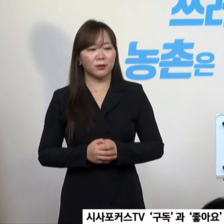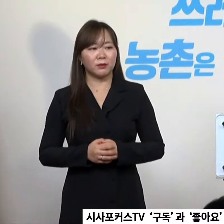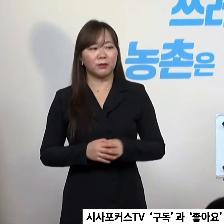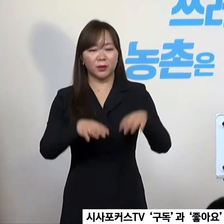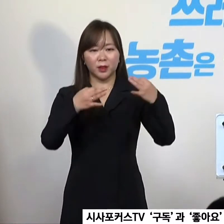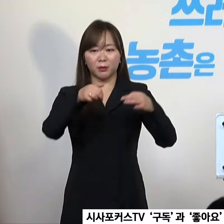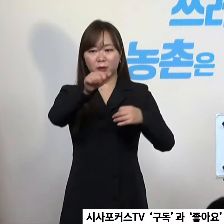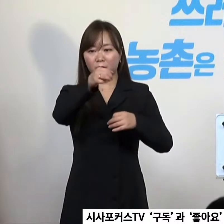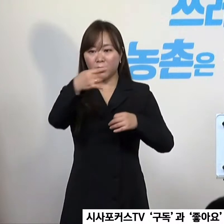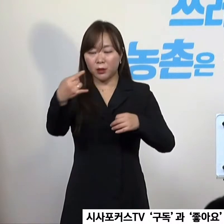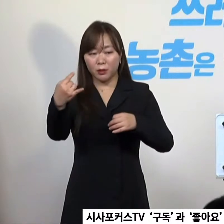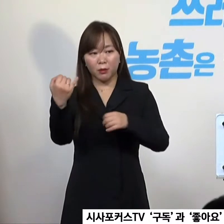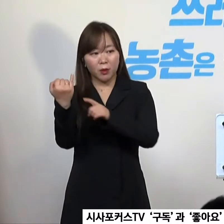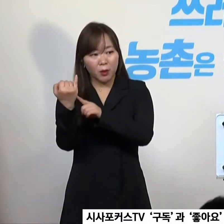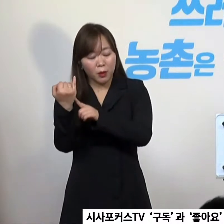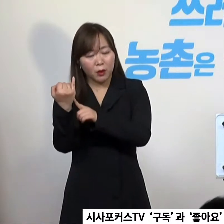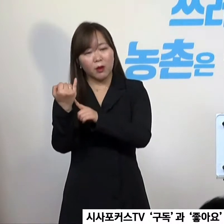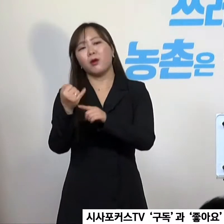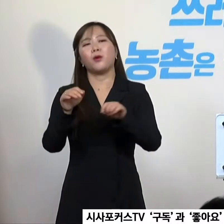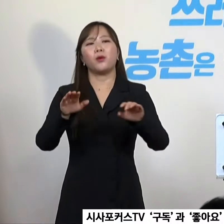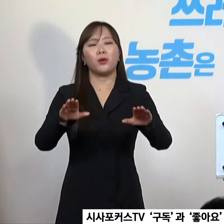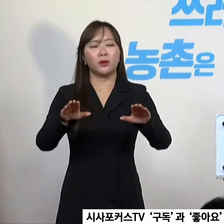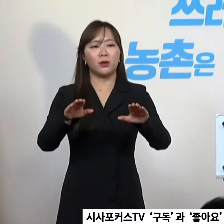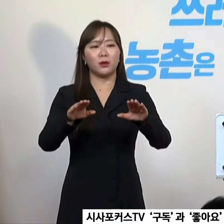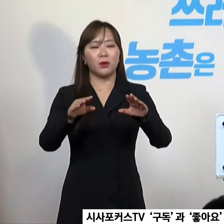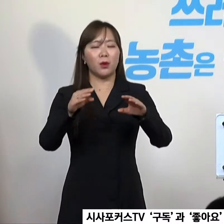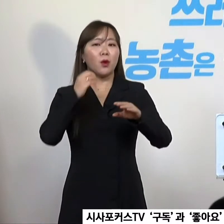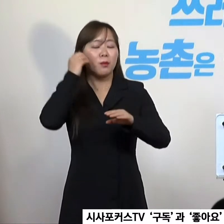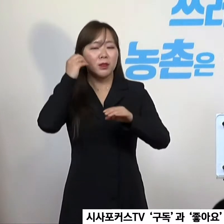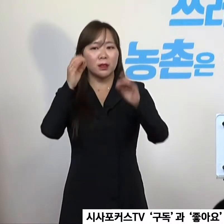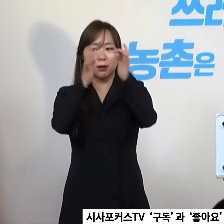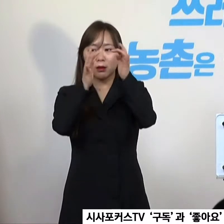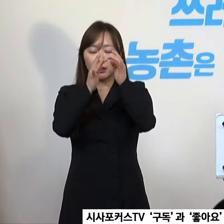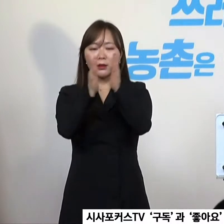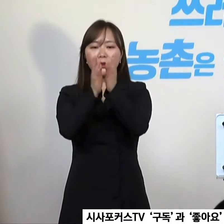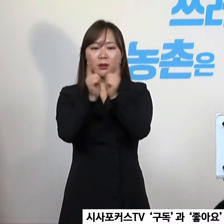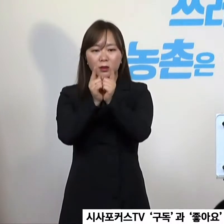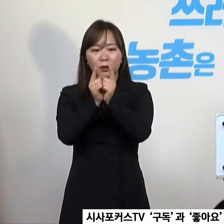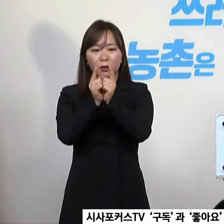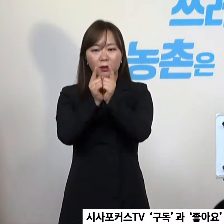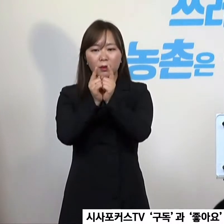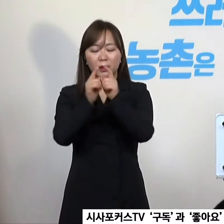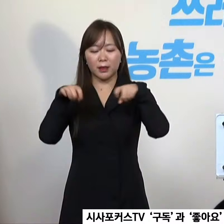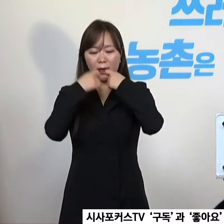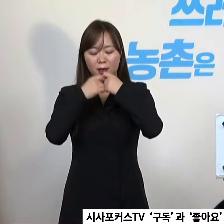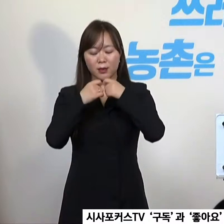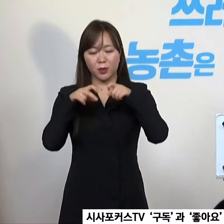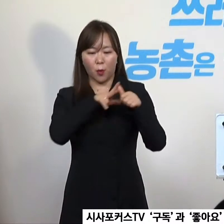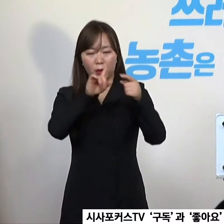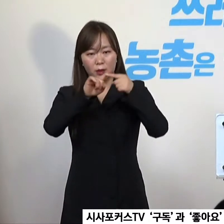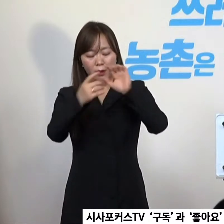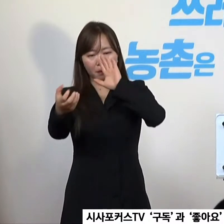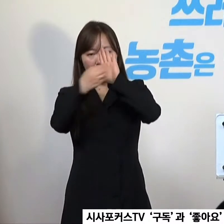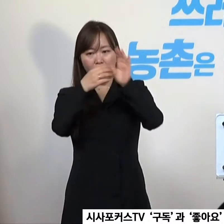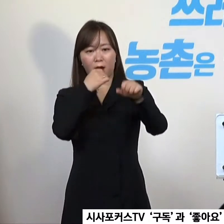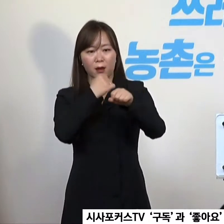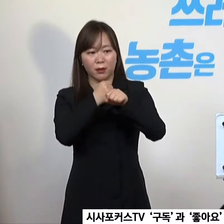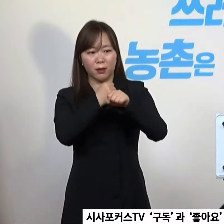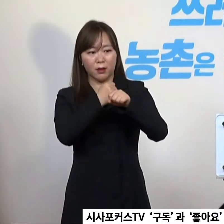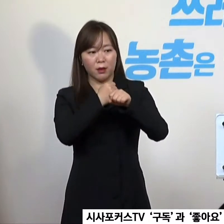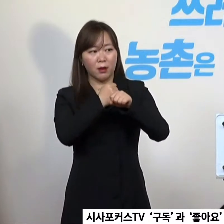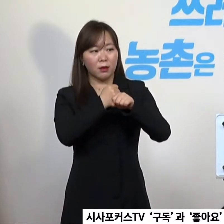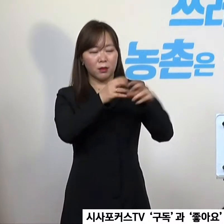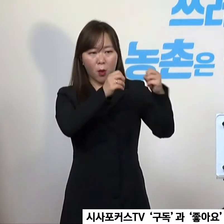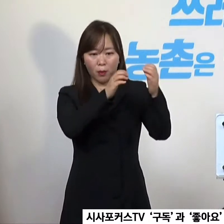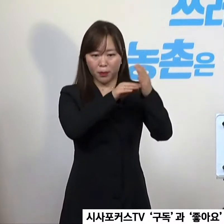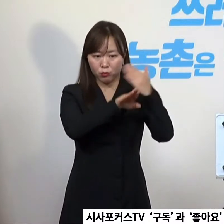김건희 대표님 관련해서 오늘 김건희 대표께서 석탄 사이트에 직접 본인 프로필을 올리셨는데요. 후보님하고 말씀 나누시고